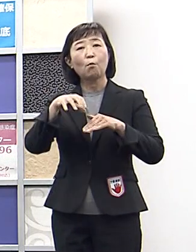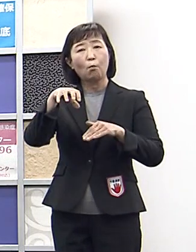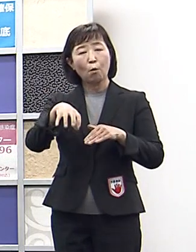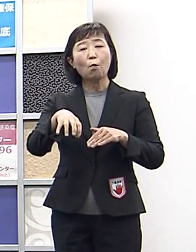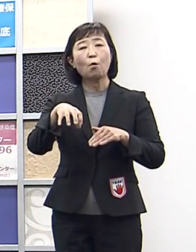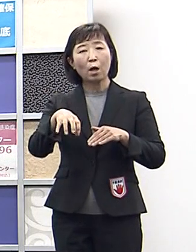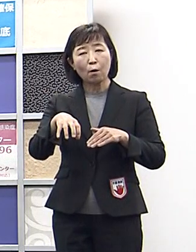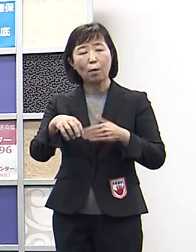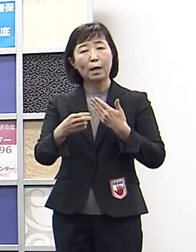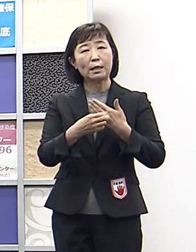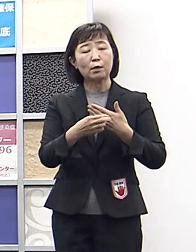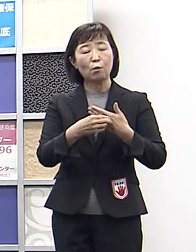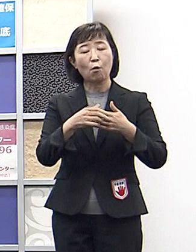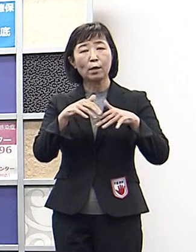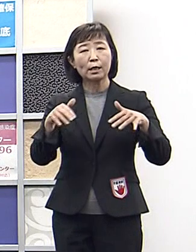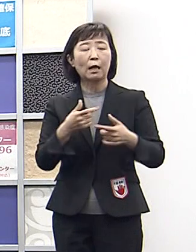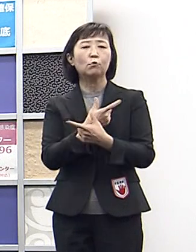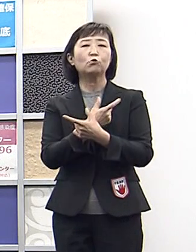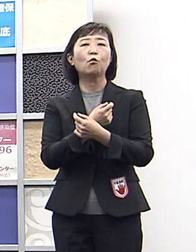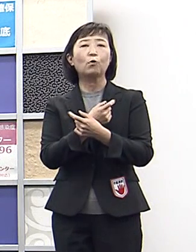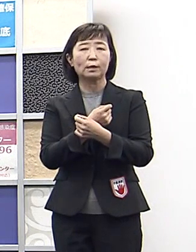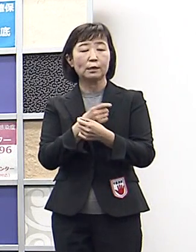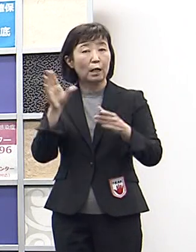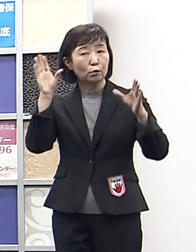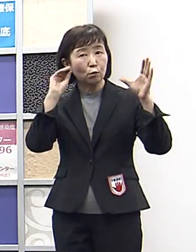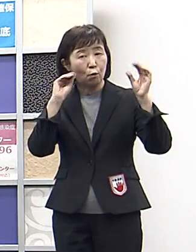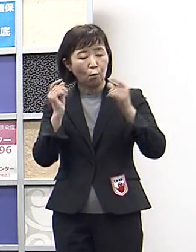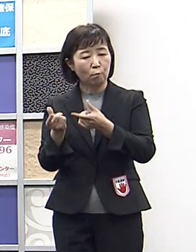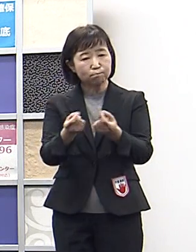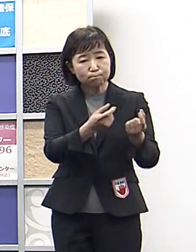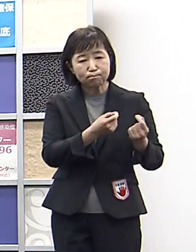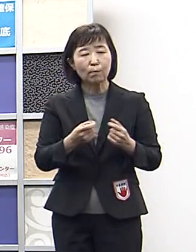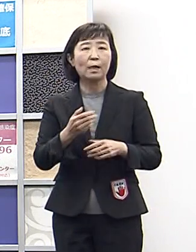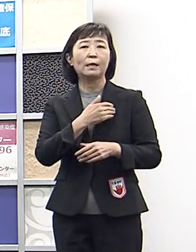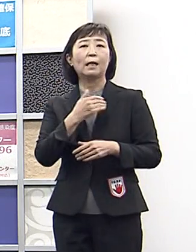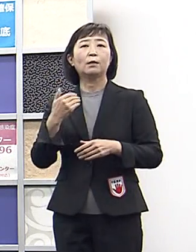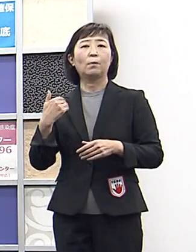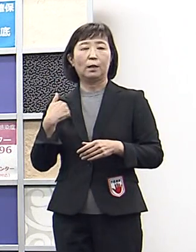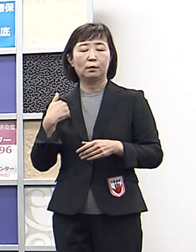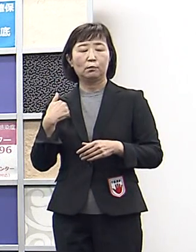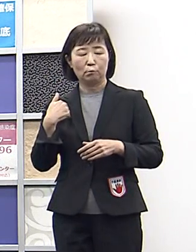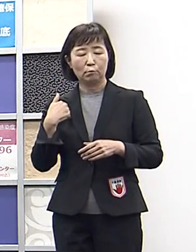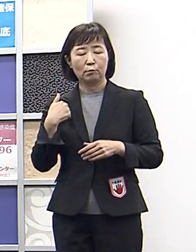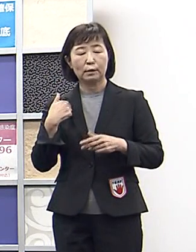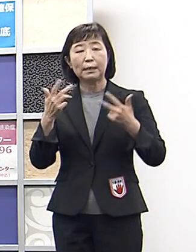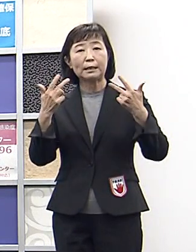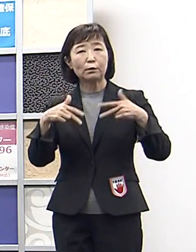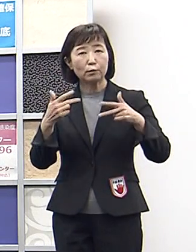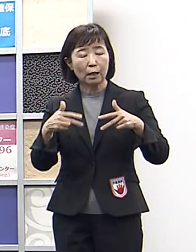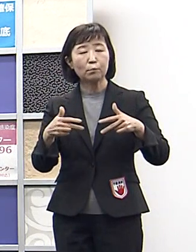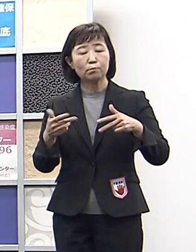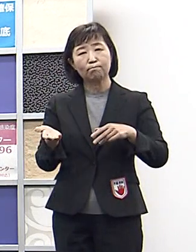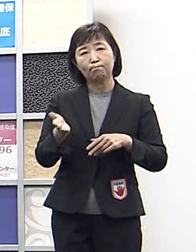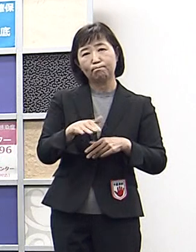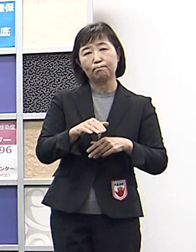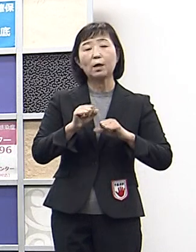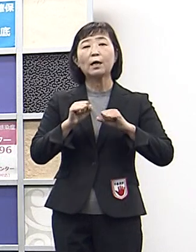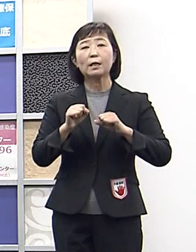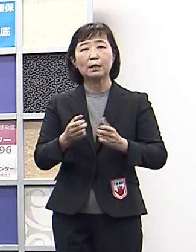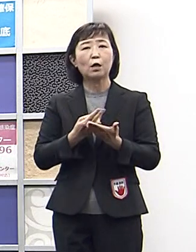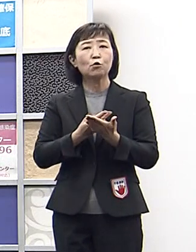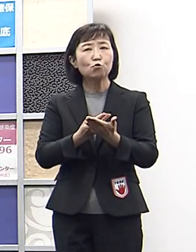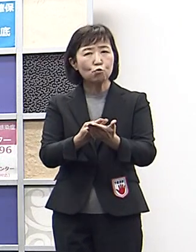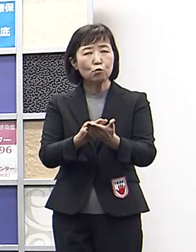共有することができる医療機関等情報システムいわゆる地密などを活用しまして入院調整が